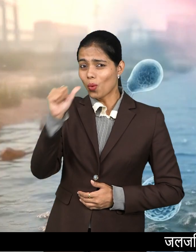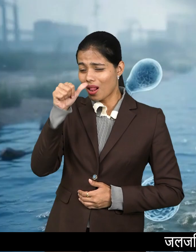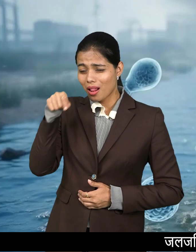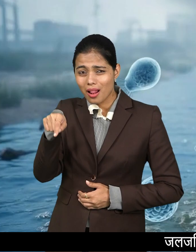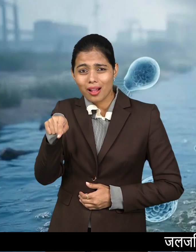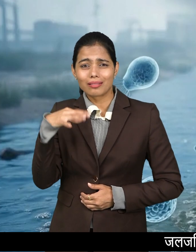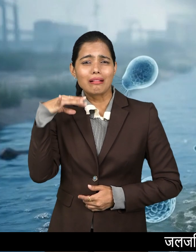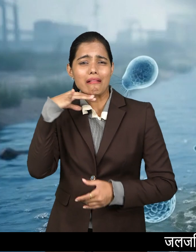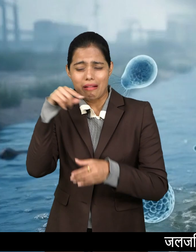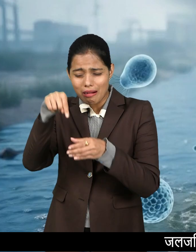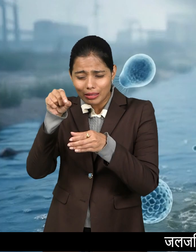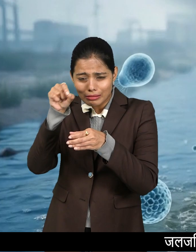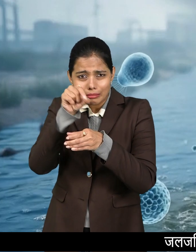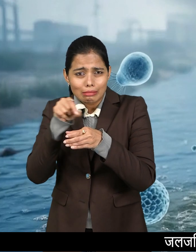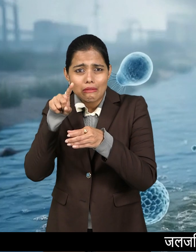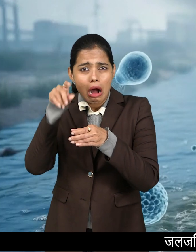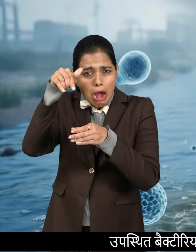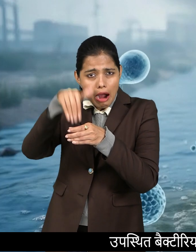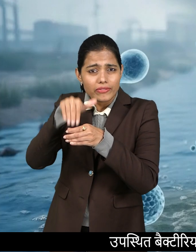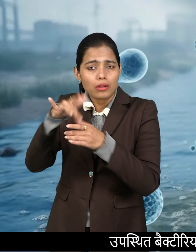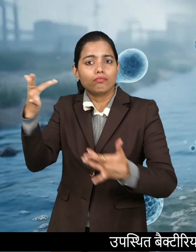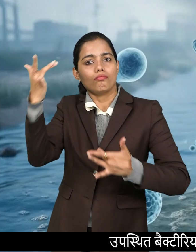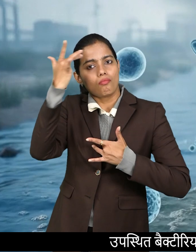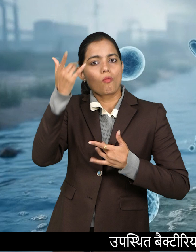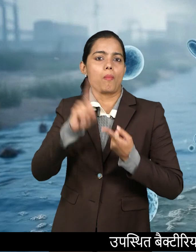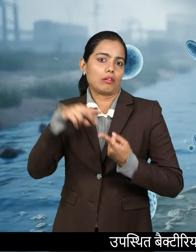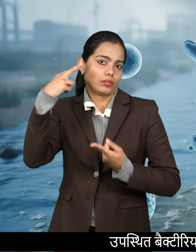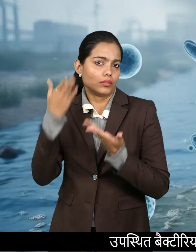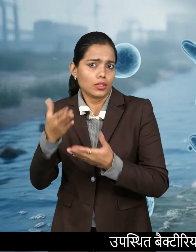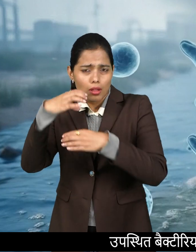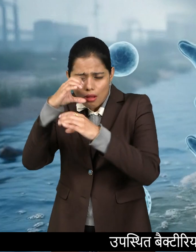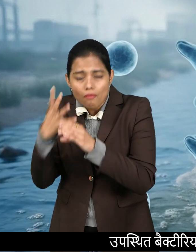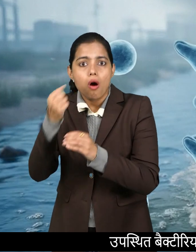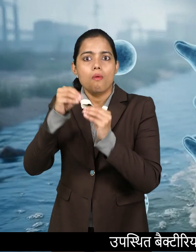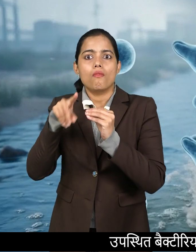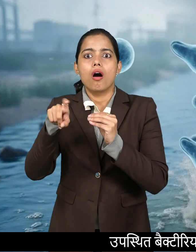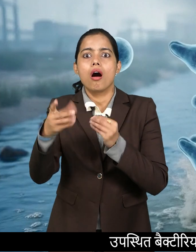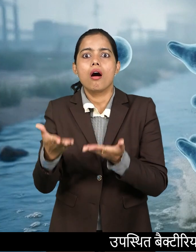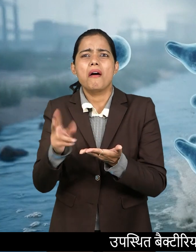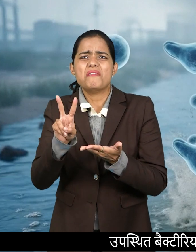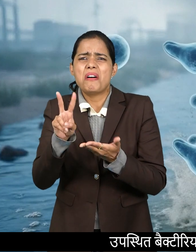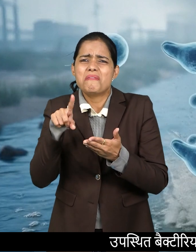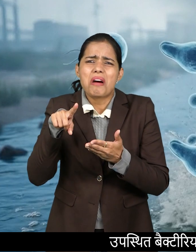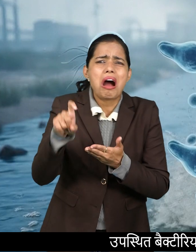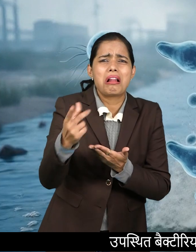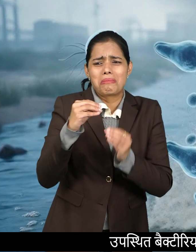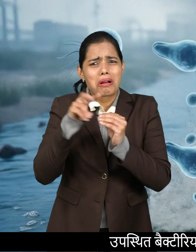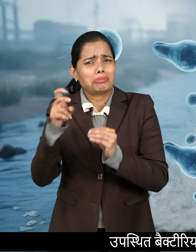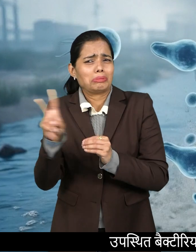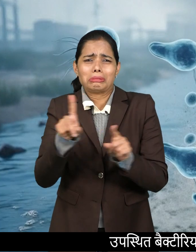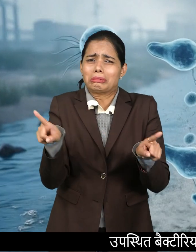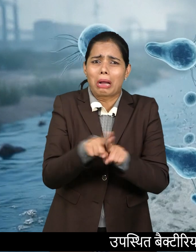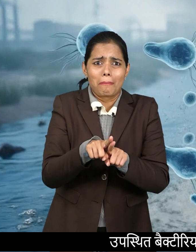जल जनित बीमारी दूषित या गंदे पानी में उपस्थित बैक्टीरिया और वायरस जैसे सूक्ष्म जीवों द्वारा होती है।